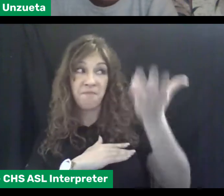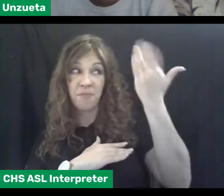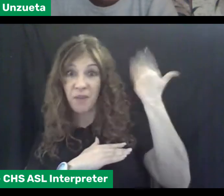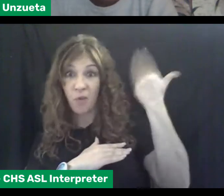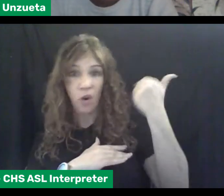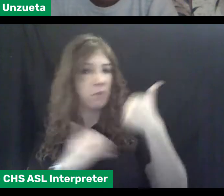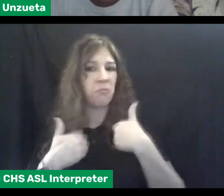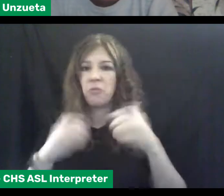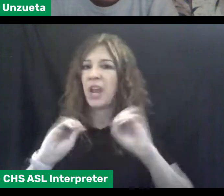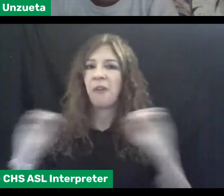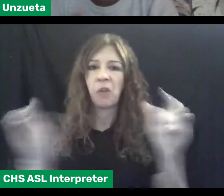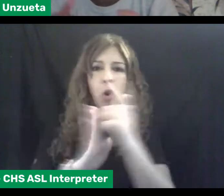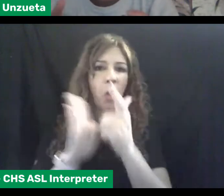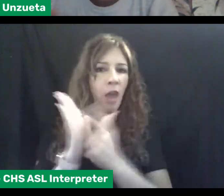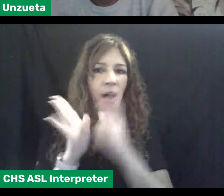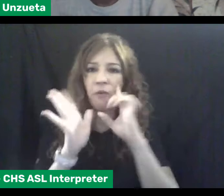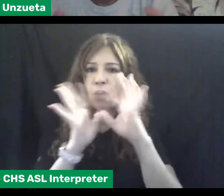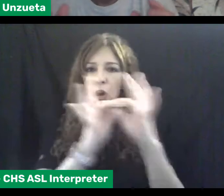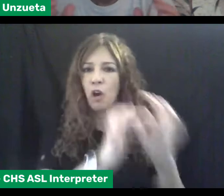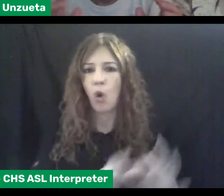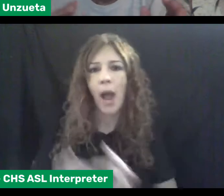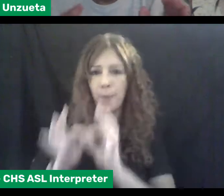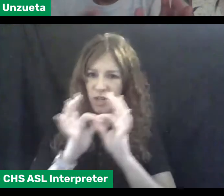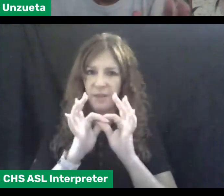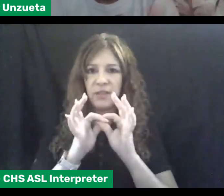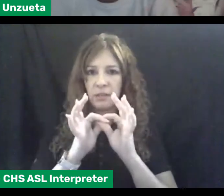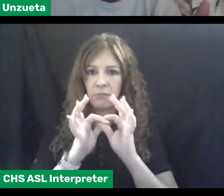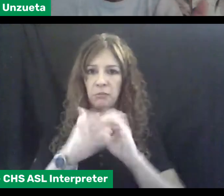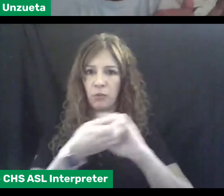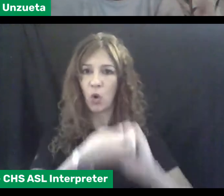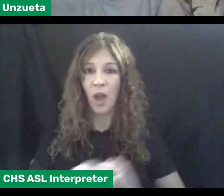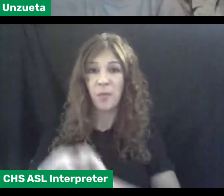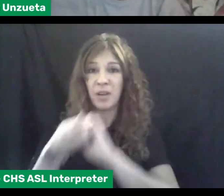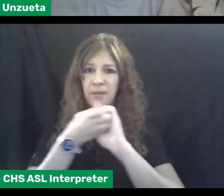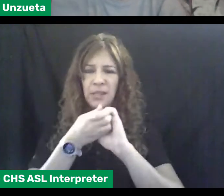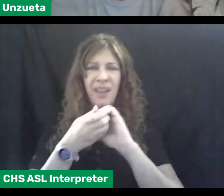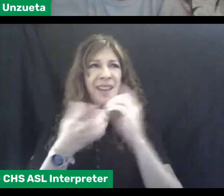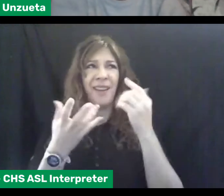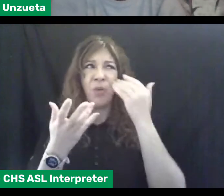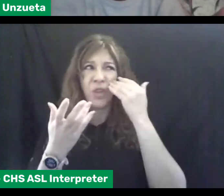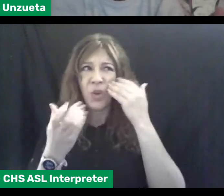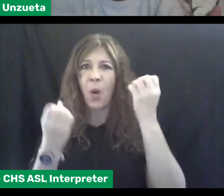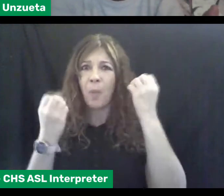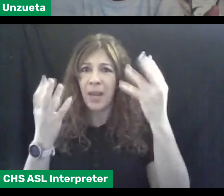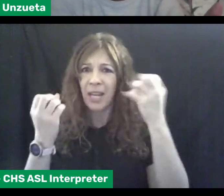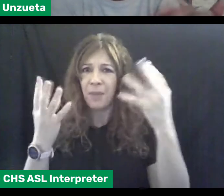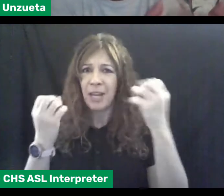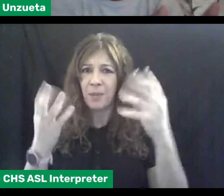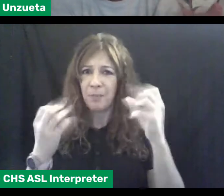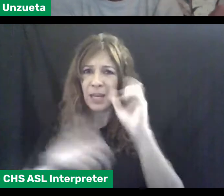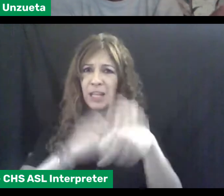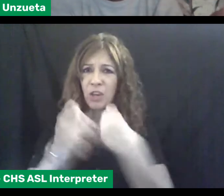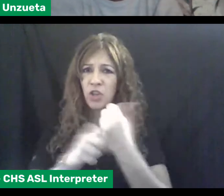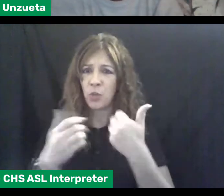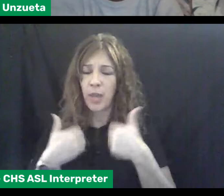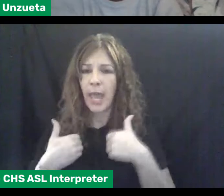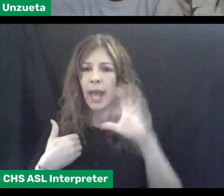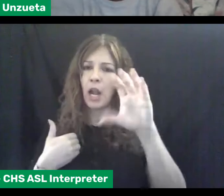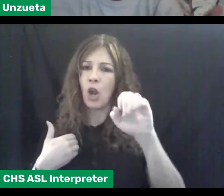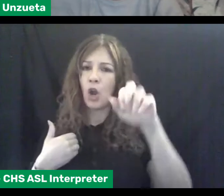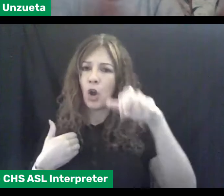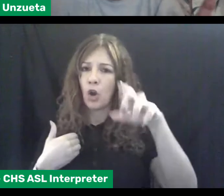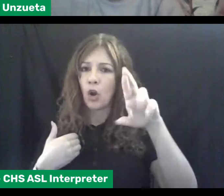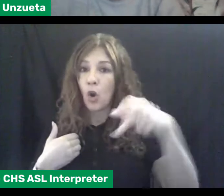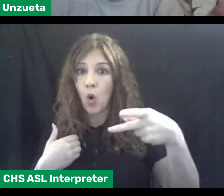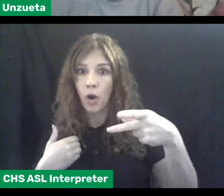para cooperativas, a pesar de que hacía años ya existían cooperativas aquí, como la cooperativa de Salcedo